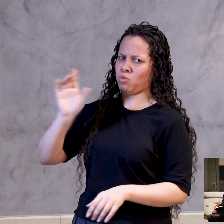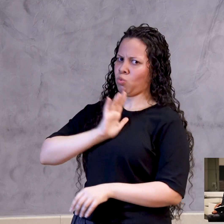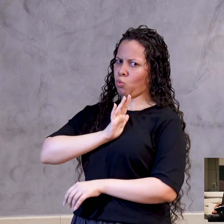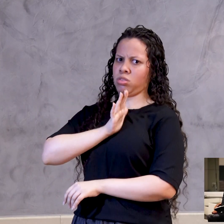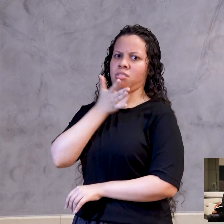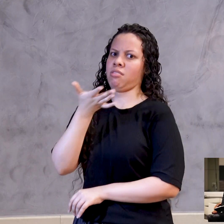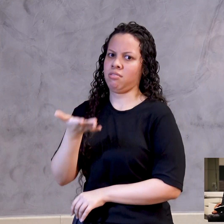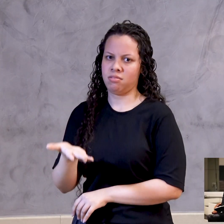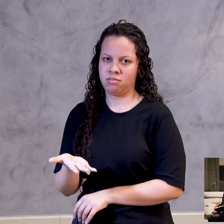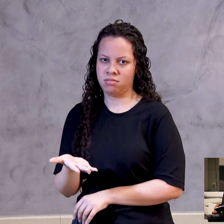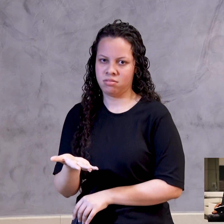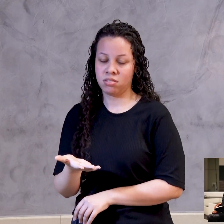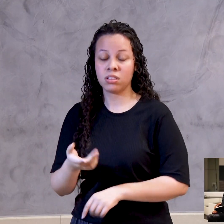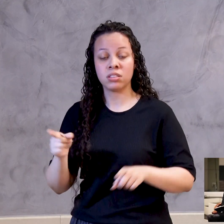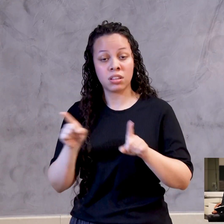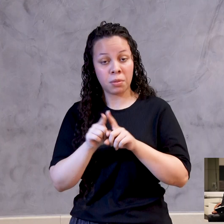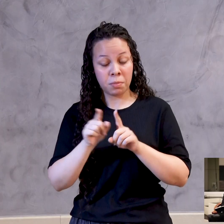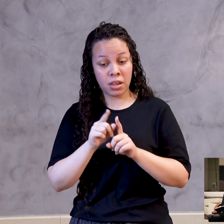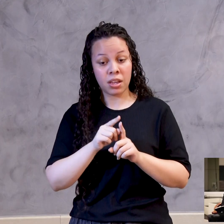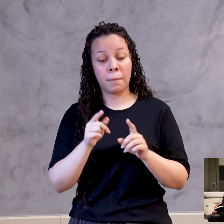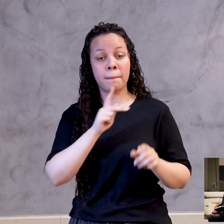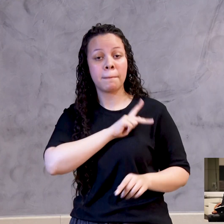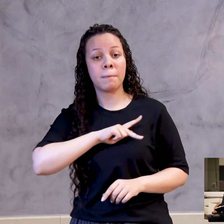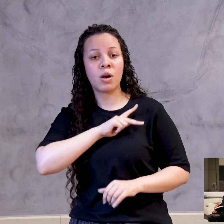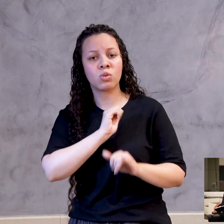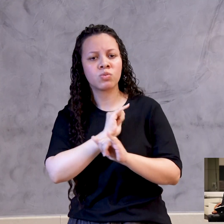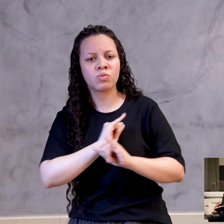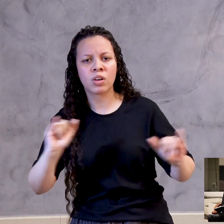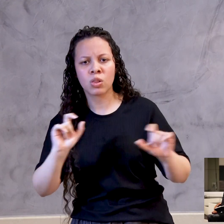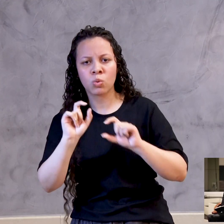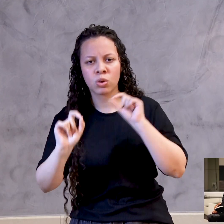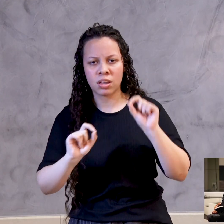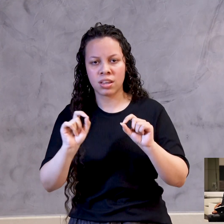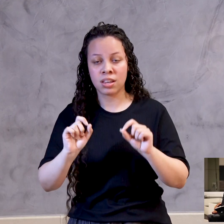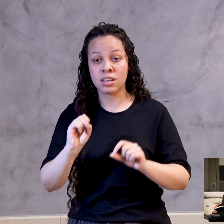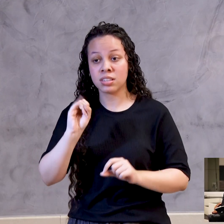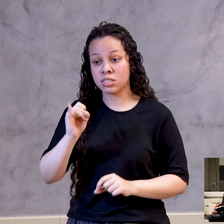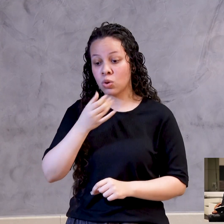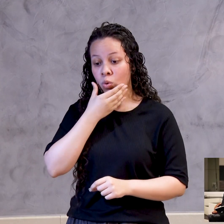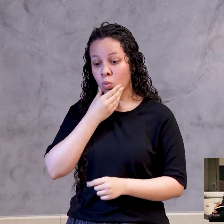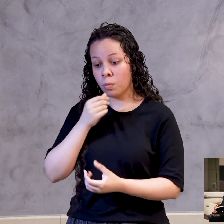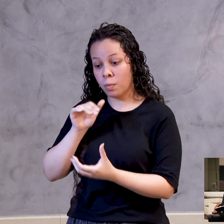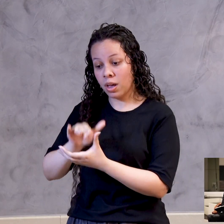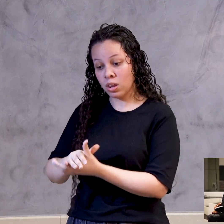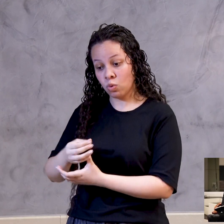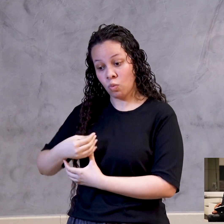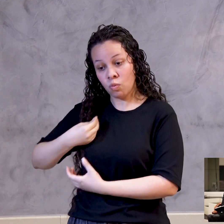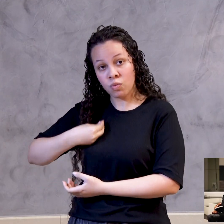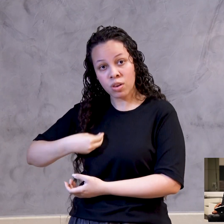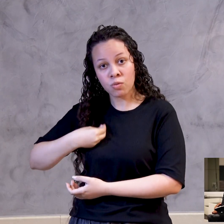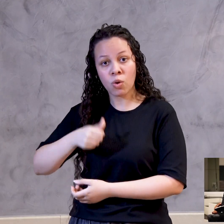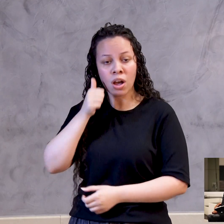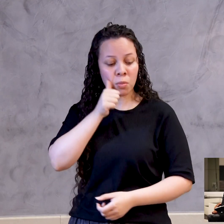Depois, o próprio São Paulo diz que, enquanto o marido for vivo, estar-lhe ligado à mulher.